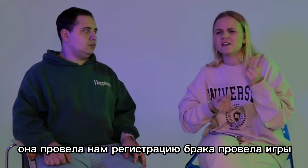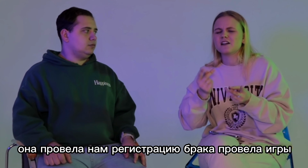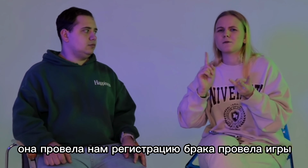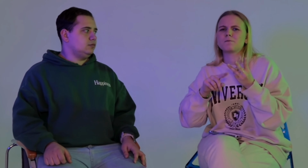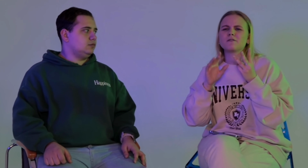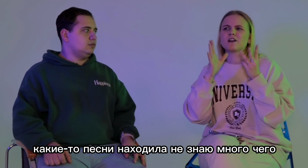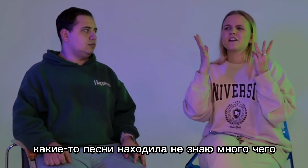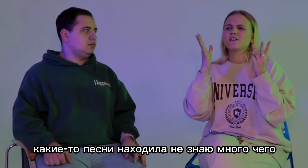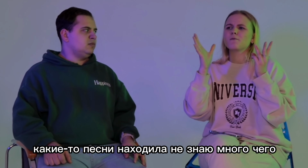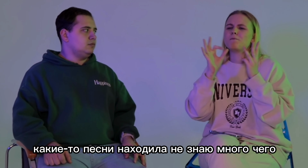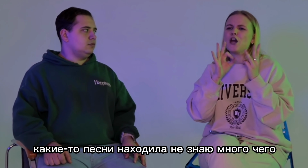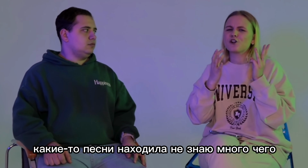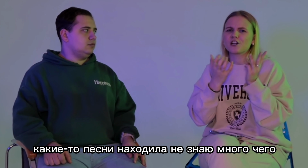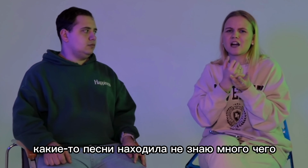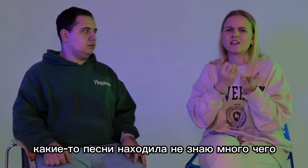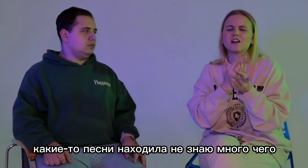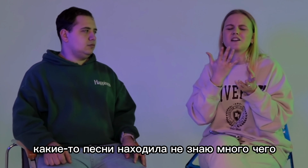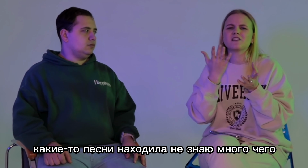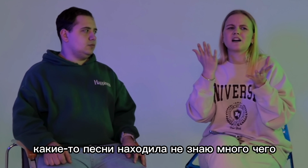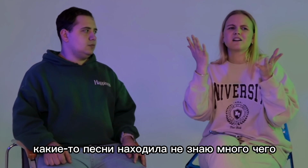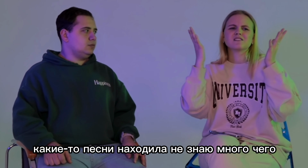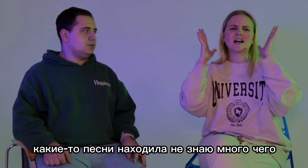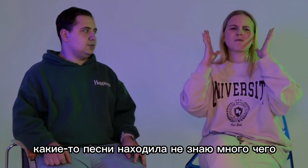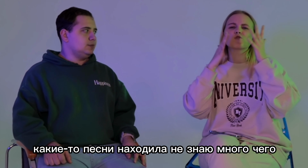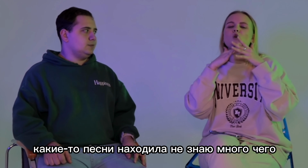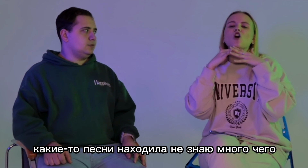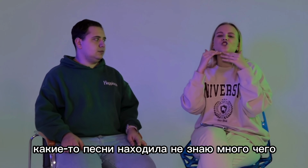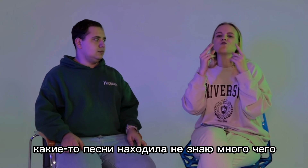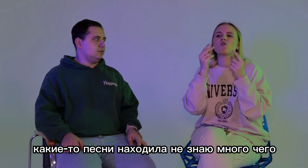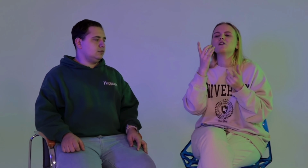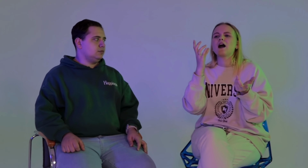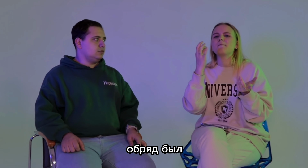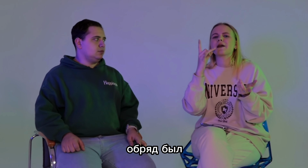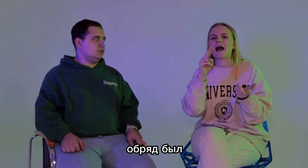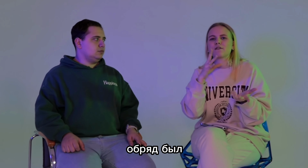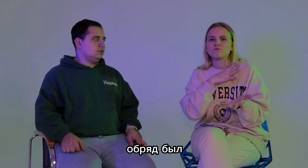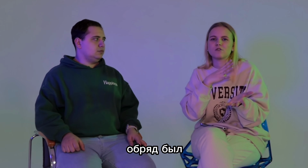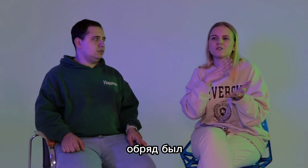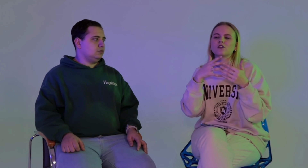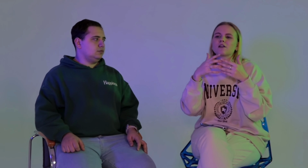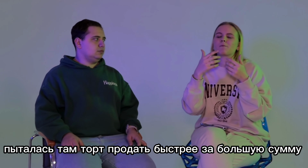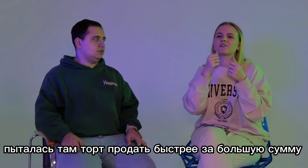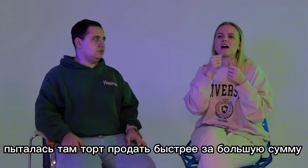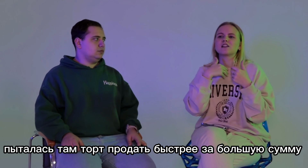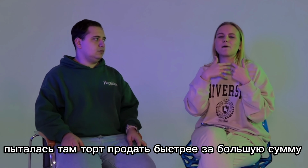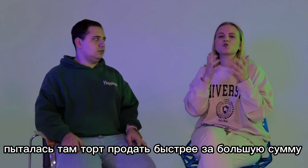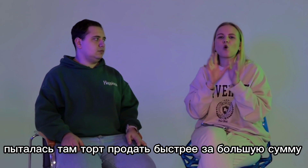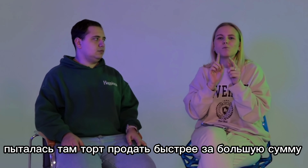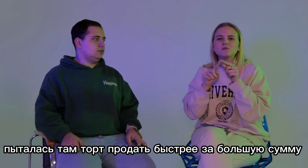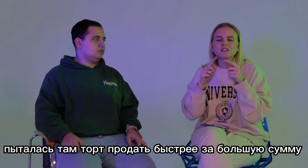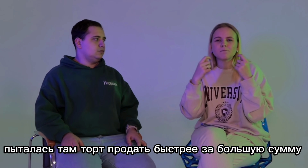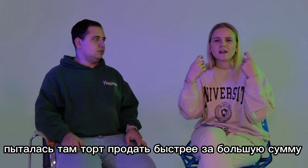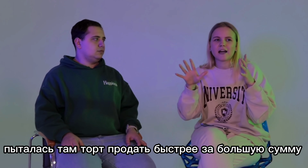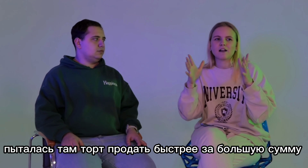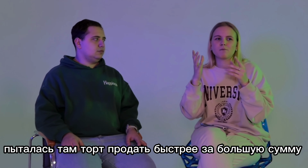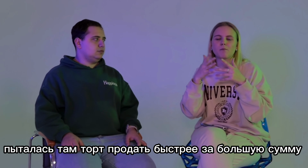игры. Какие-то песни она ходила, какие-то, не знаю, много чего, обряд был. Она пыталась нам то быть-то продать,